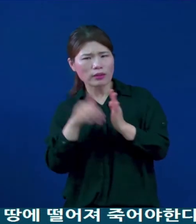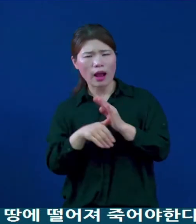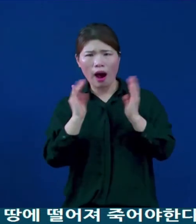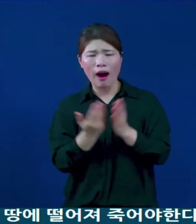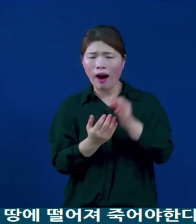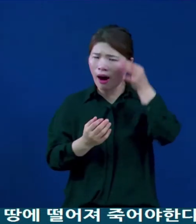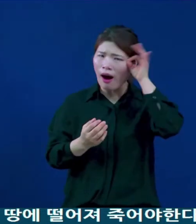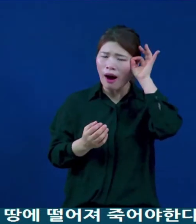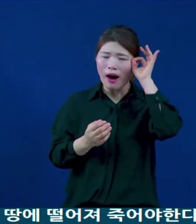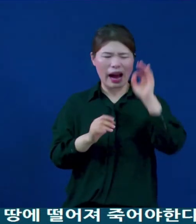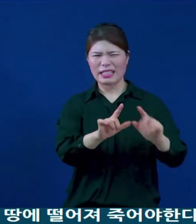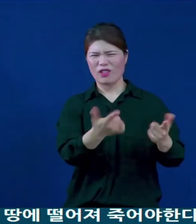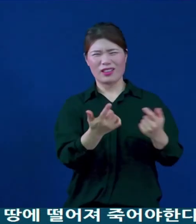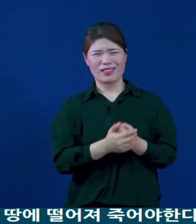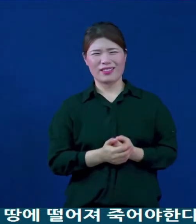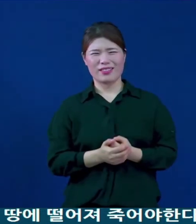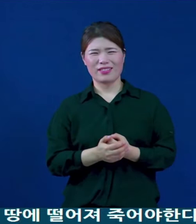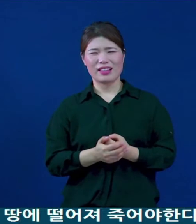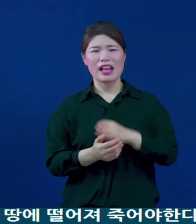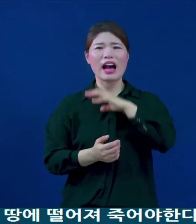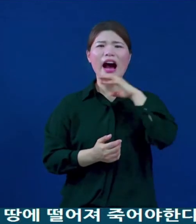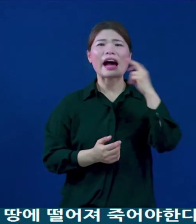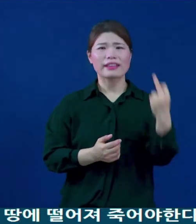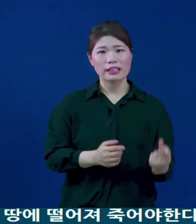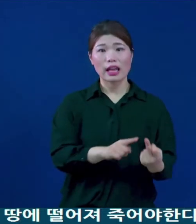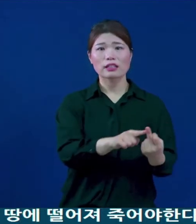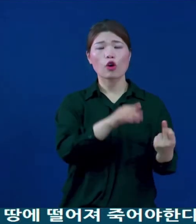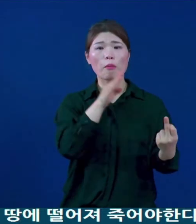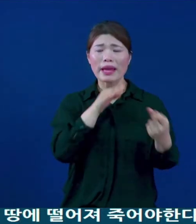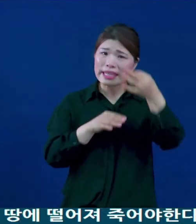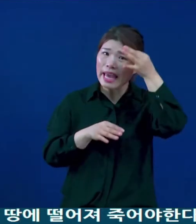안드레가 이 사실을 깨달은 건 진짜 예수님이